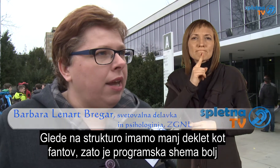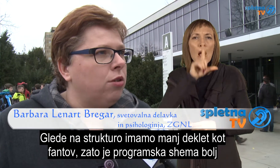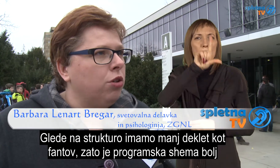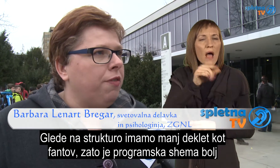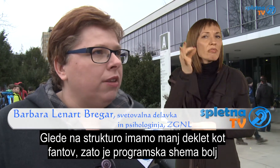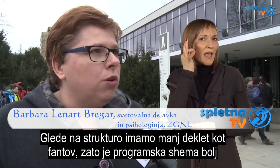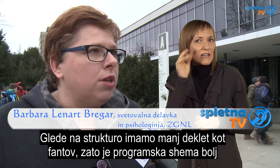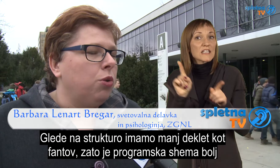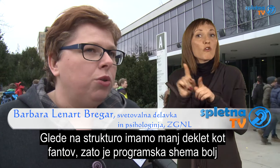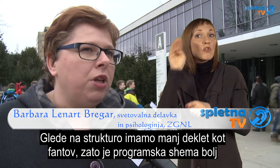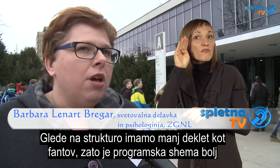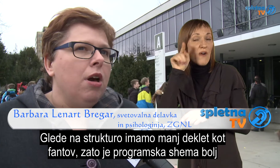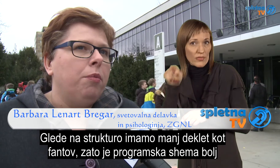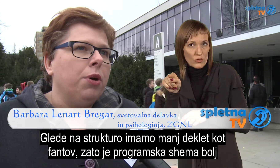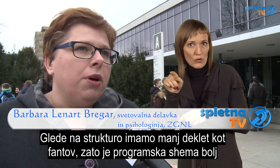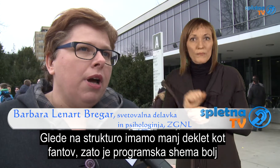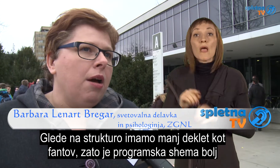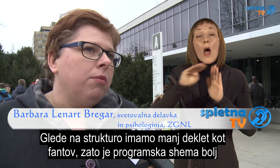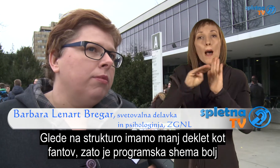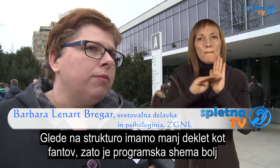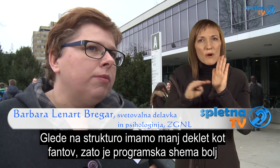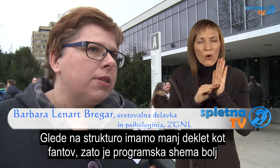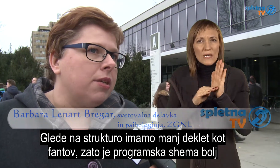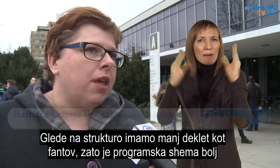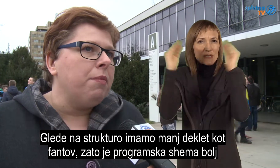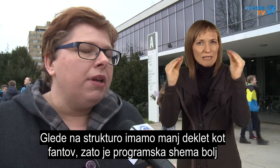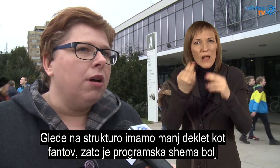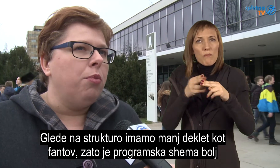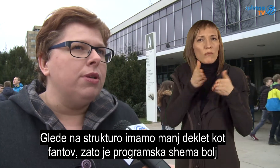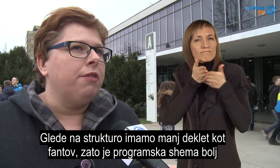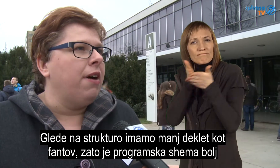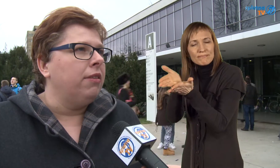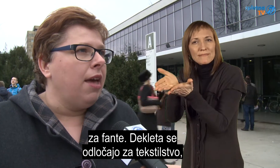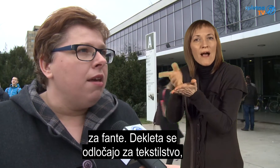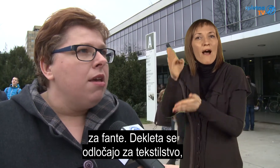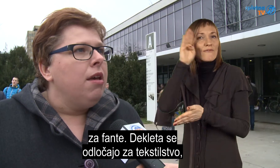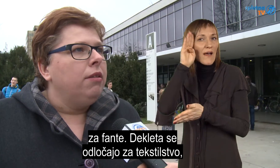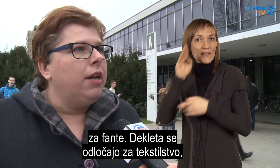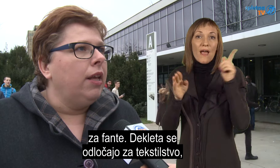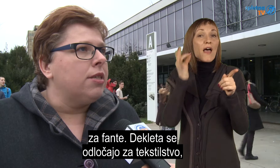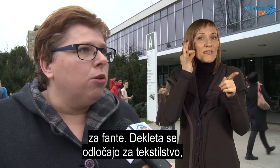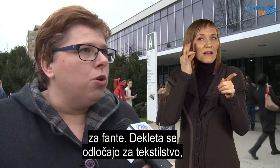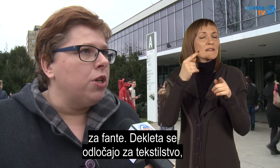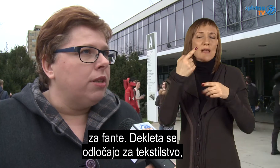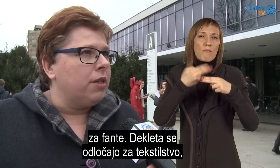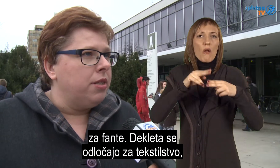kot fantov, zato je tudi programska shema nekako bolj za fante. Dekleta se odločajo za